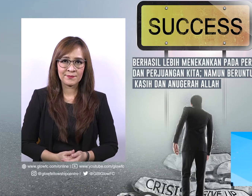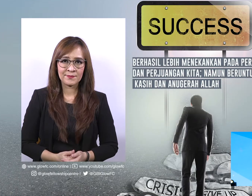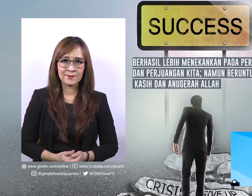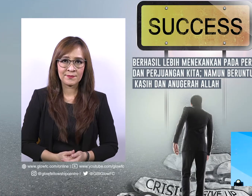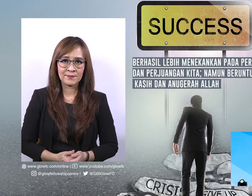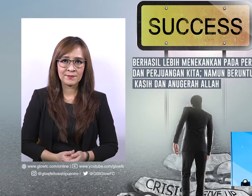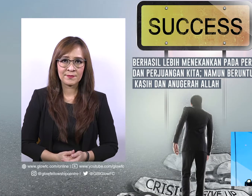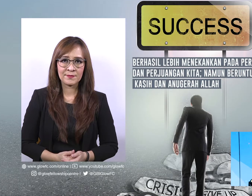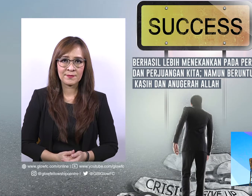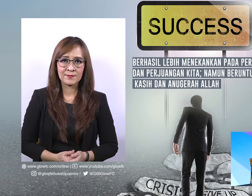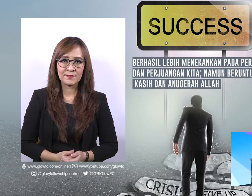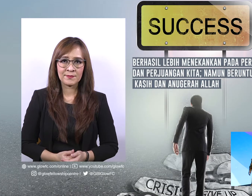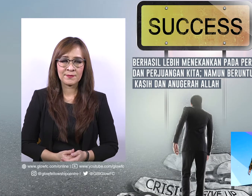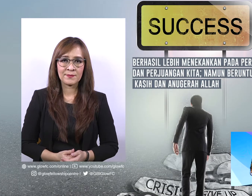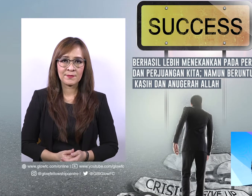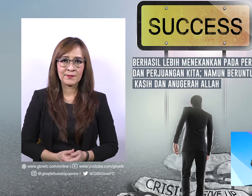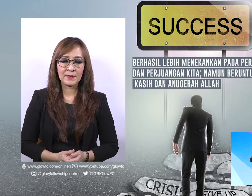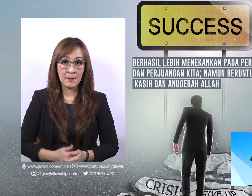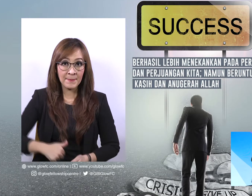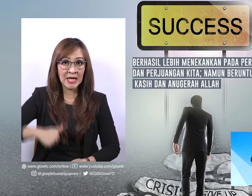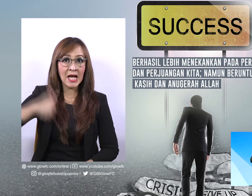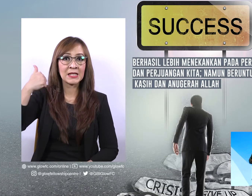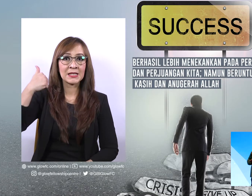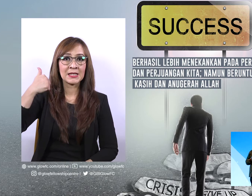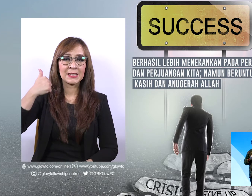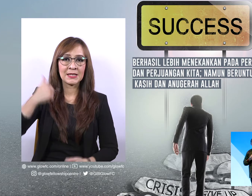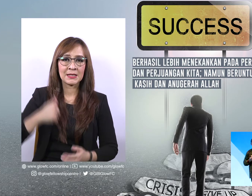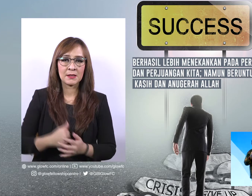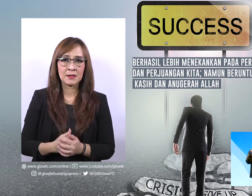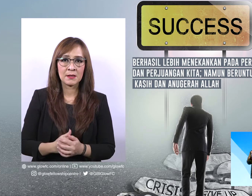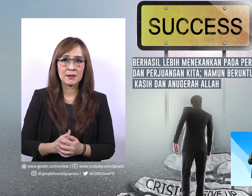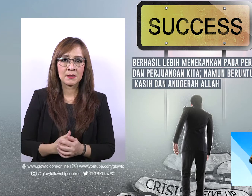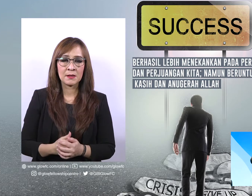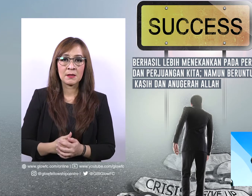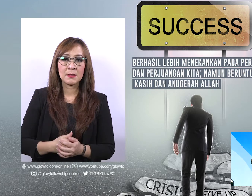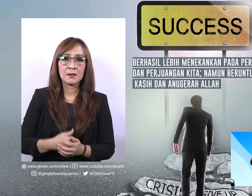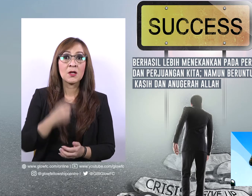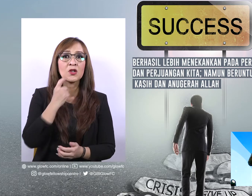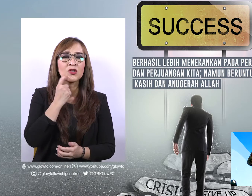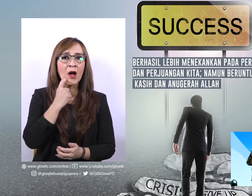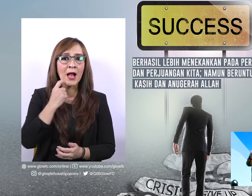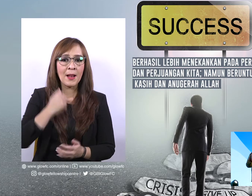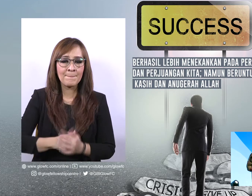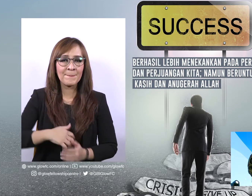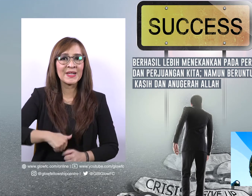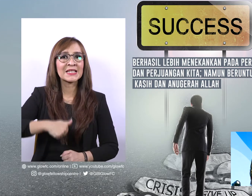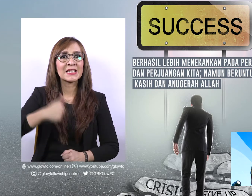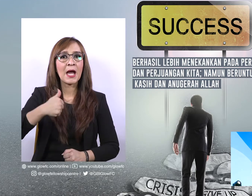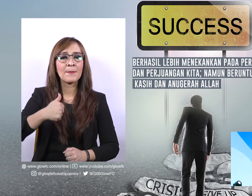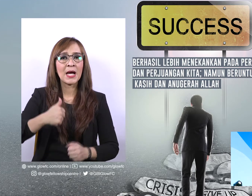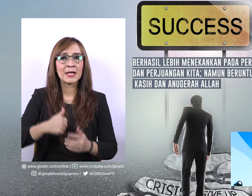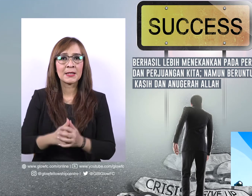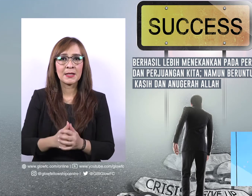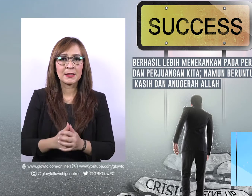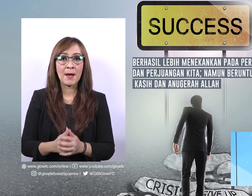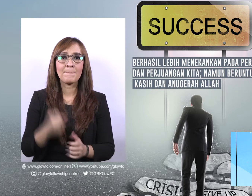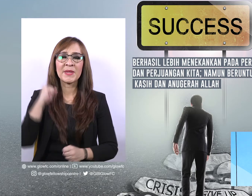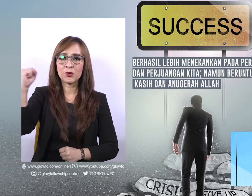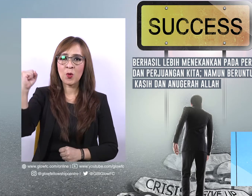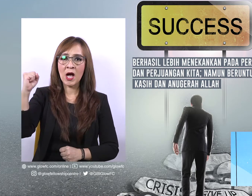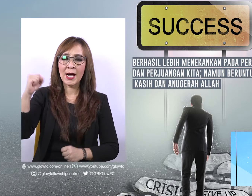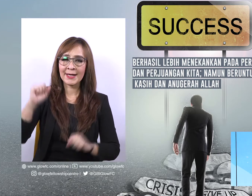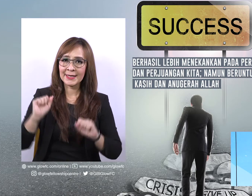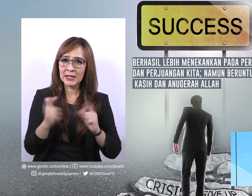hai Hai berhasil lebih menekankan pada persiapan dan perjuangan kita